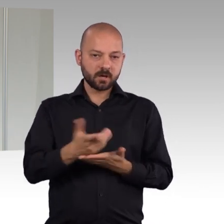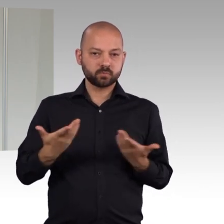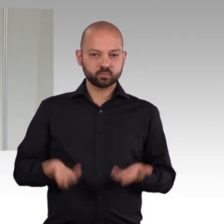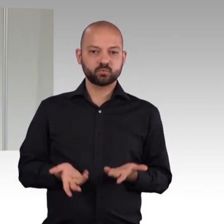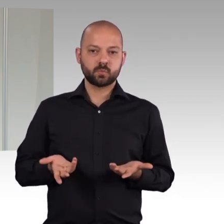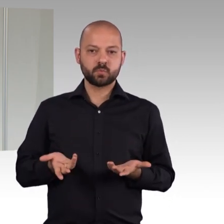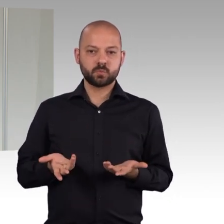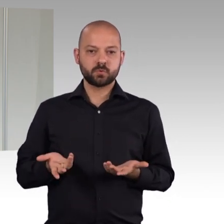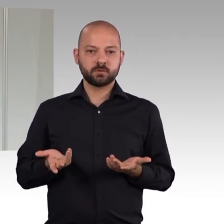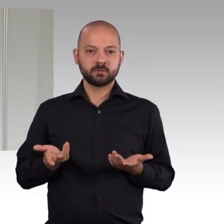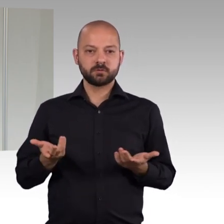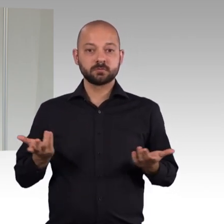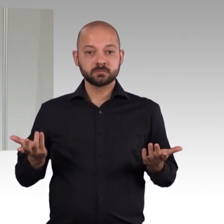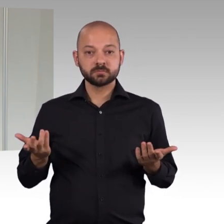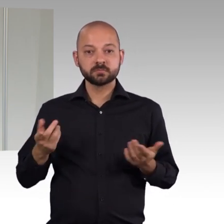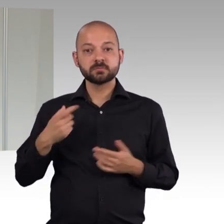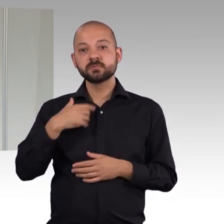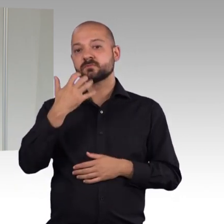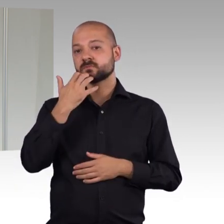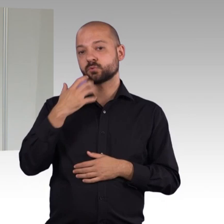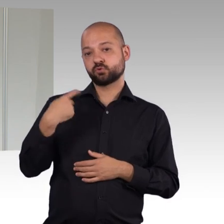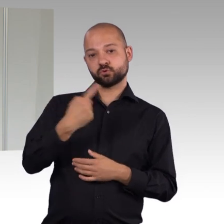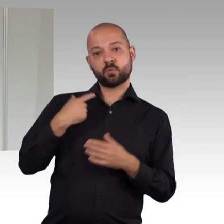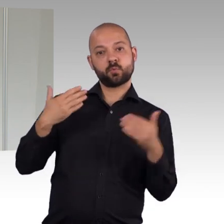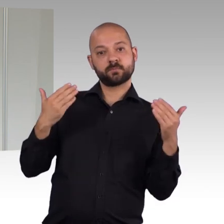das 2%-Ziel der NATO eingeläutet. Und ich kann es